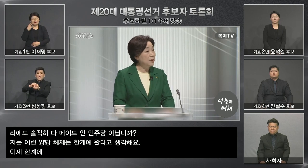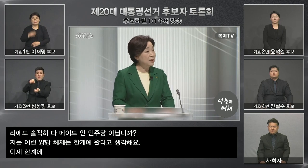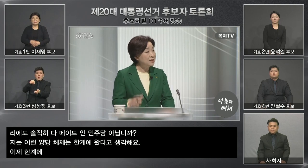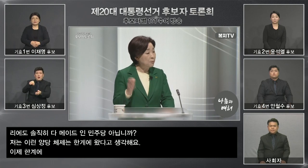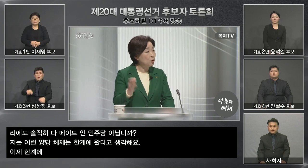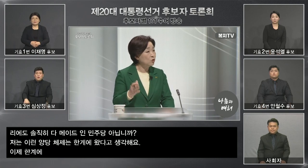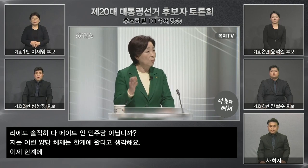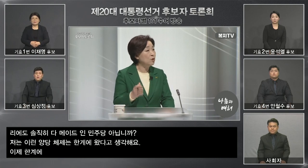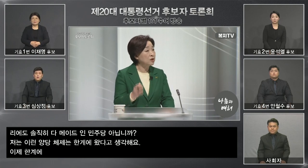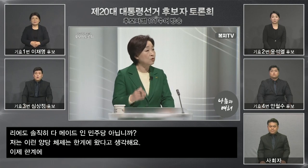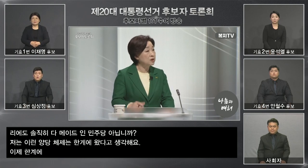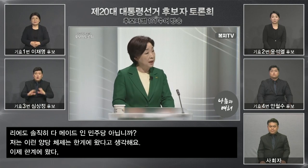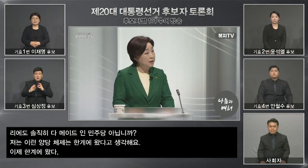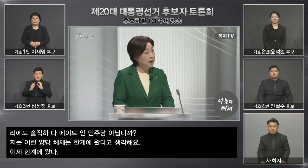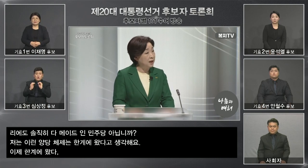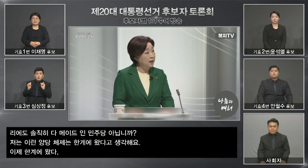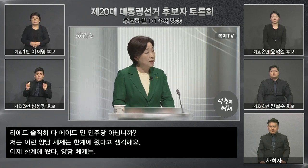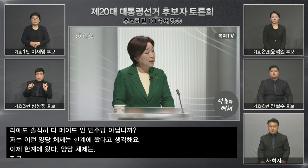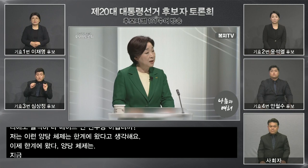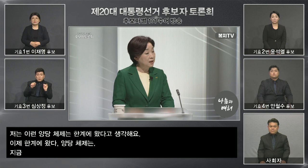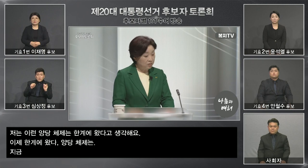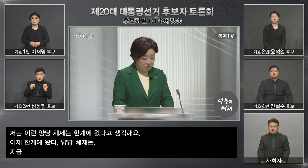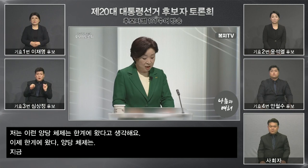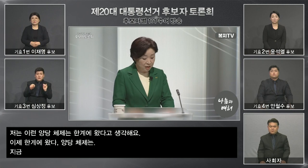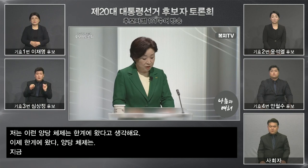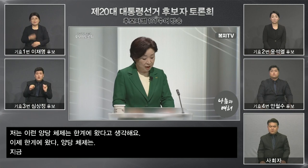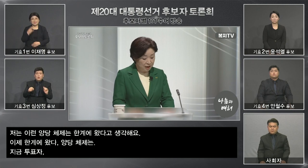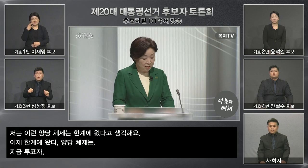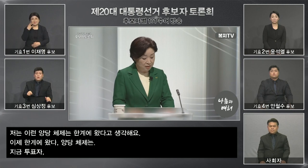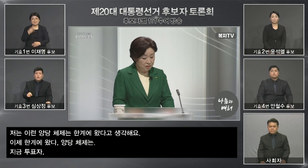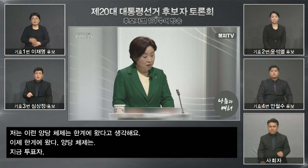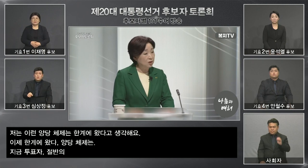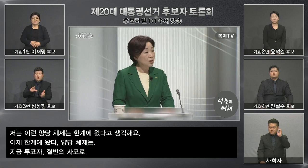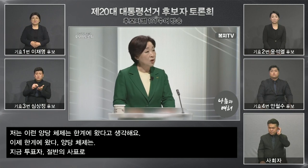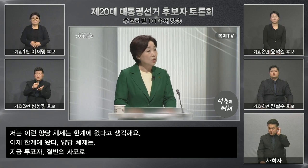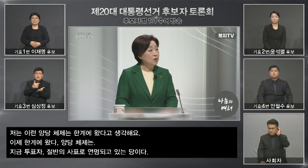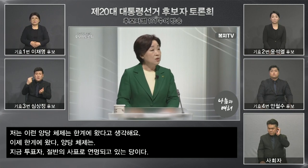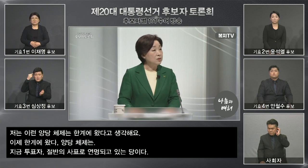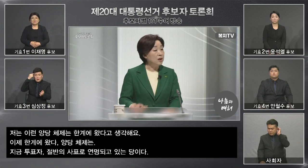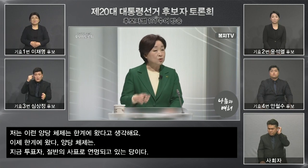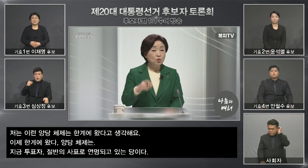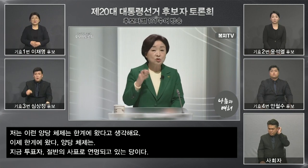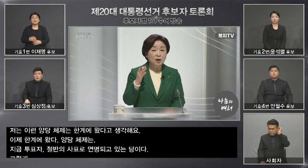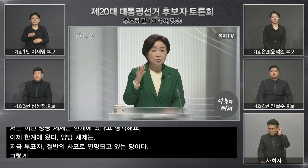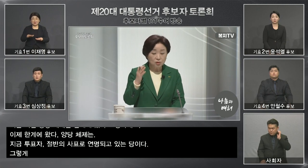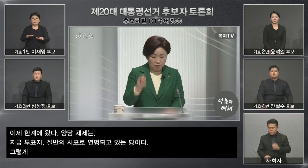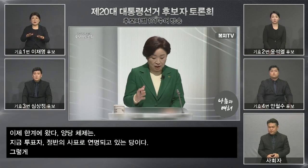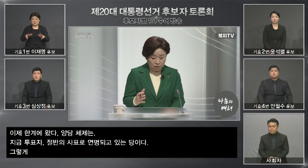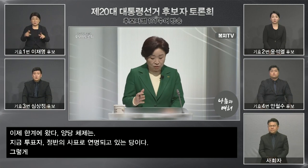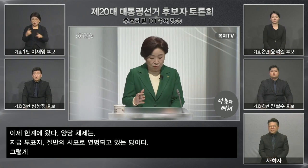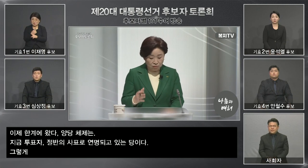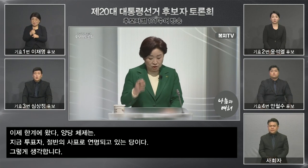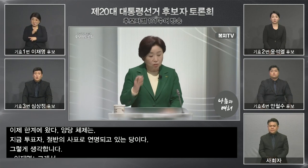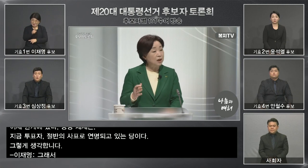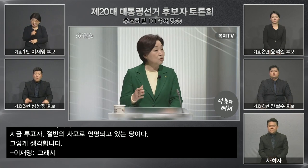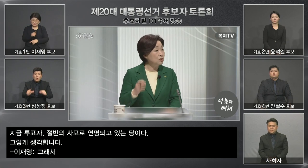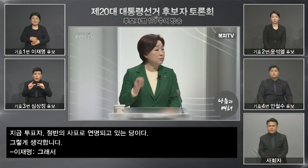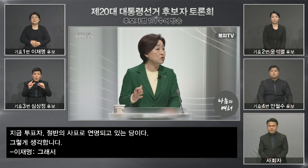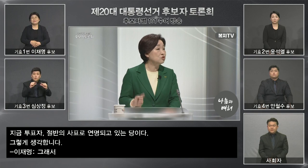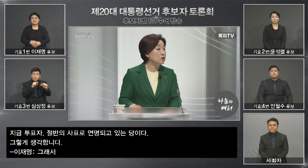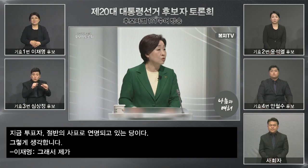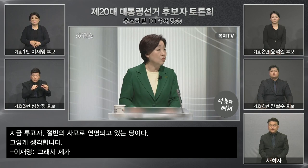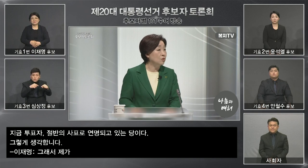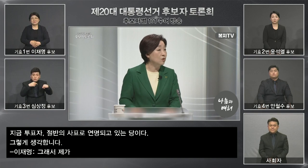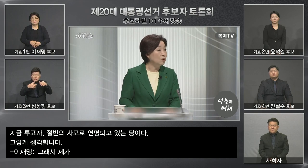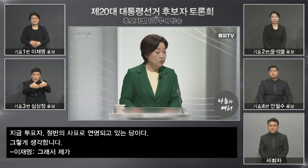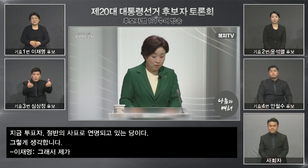절반의 사표로 연명되고 있는 당이다. 그렇게 생각합니다. 그래서 고치자. 소수당도 성장할 수 있고 직권할 수